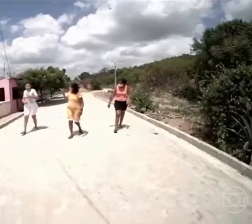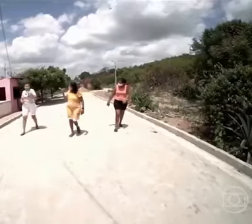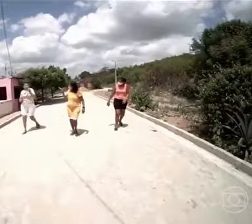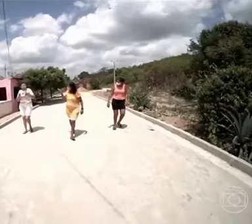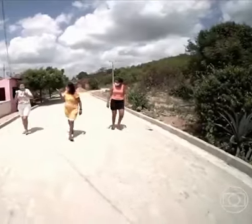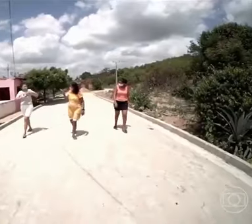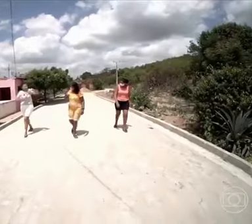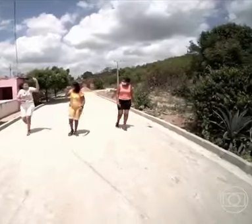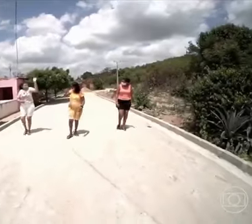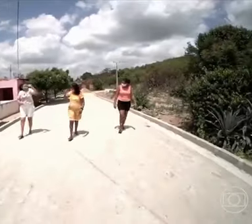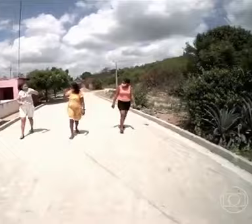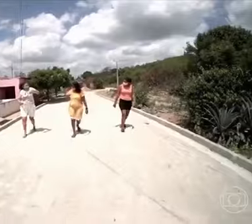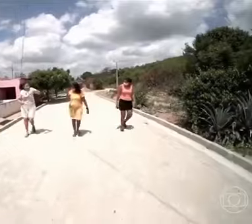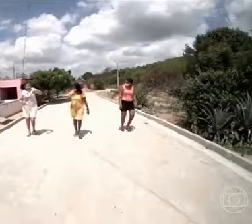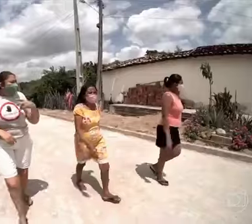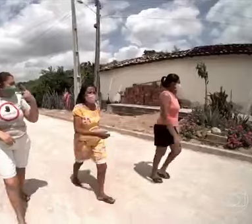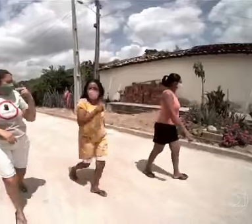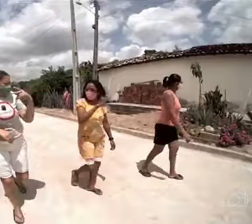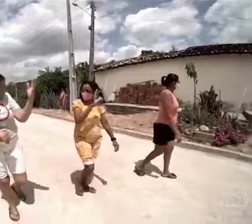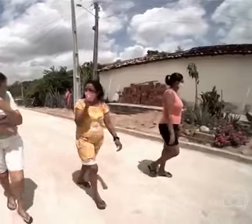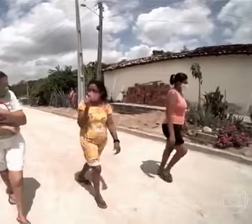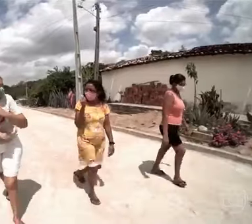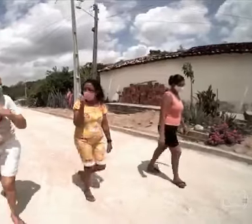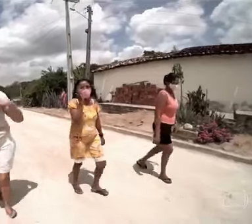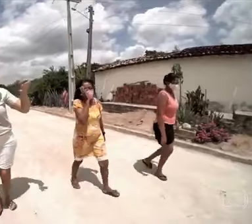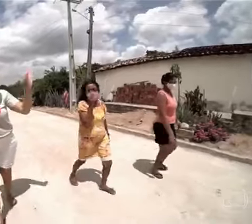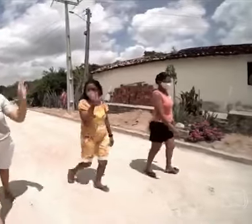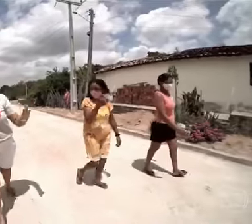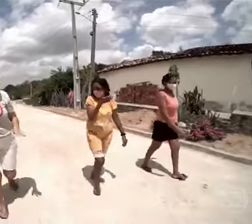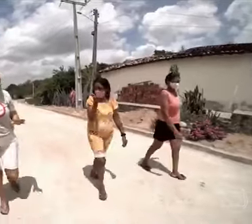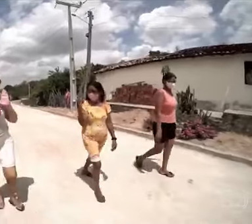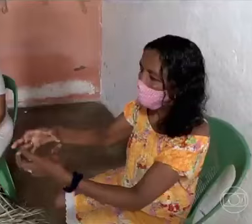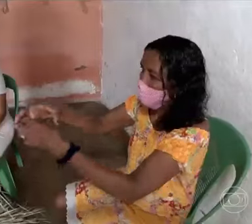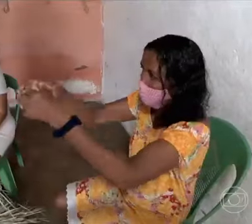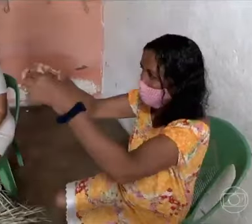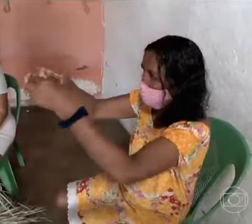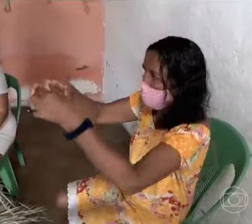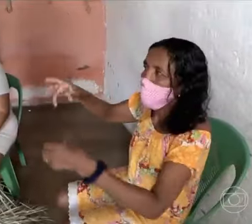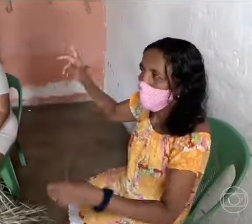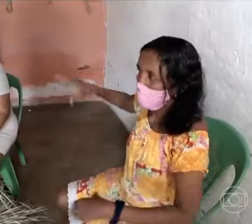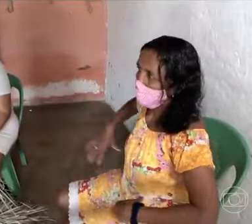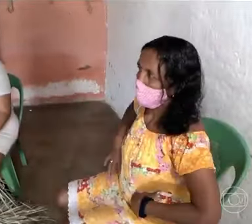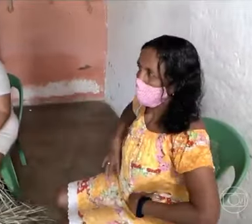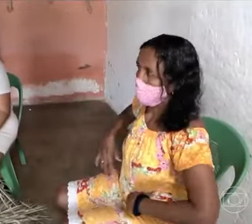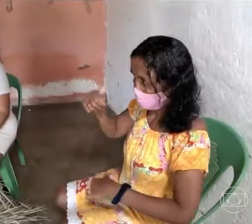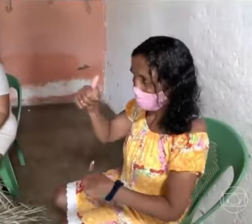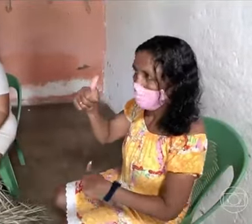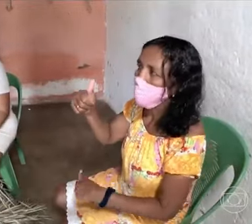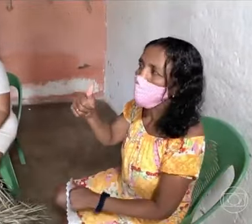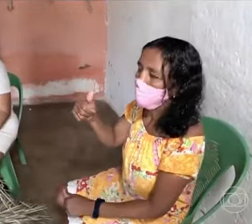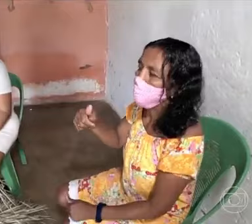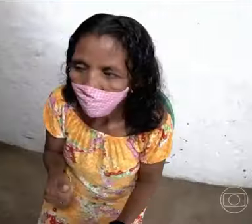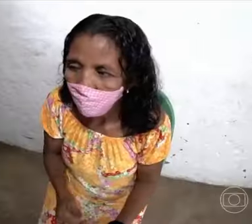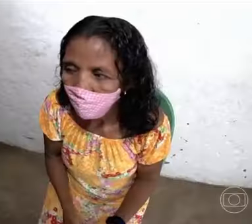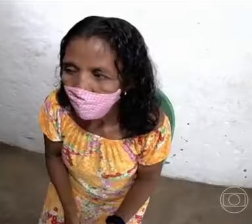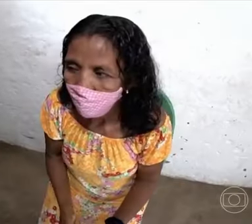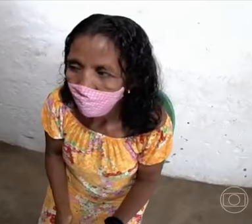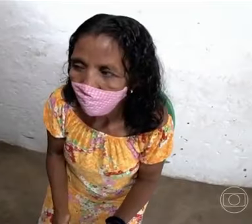Silvana tem 6 filhos, 3 deles nasceram surdos. Como não tiveram acesso ao aprendizado de Libras, a língua brasileira